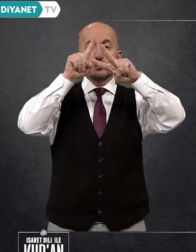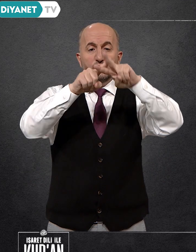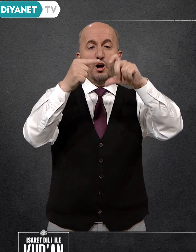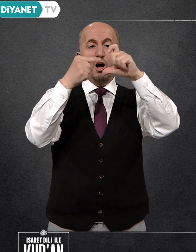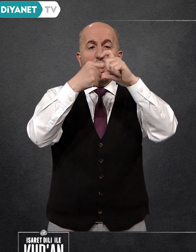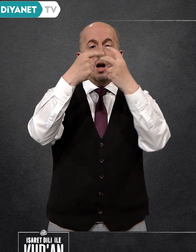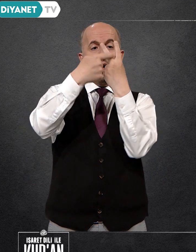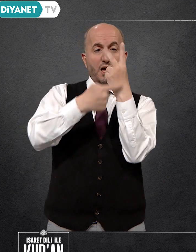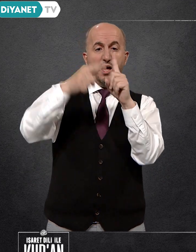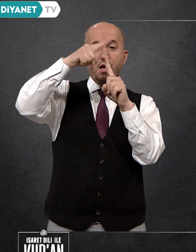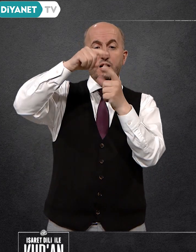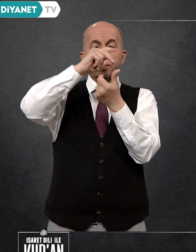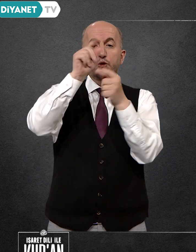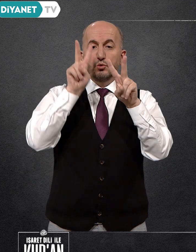mboro Ey tüm